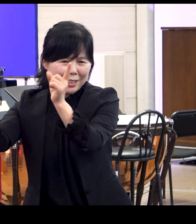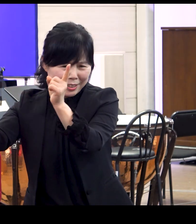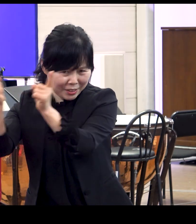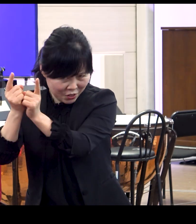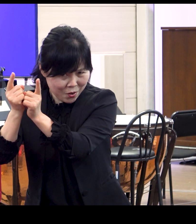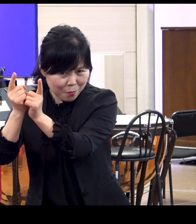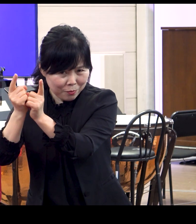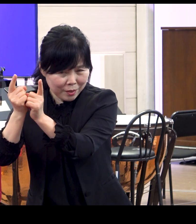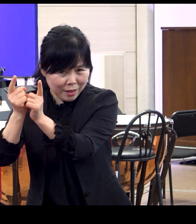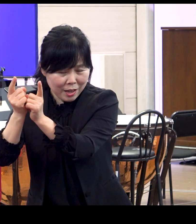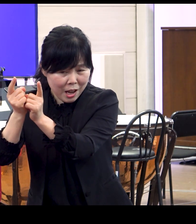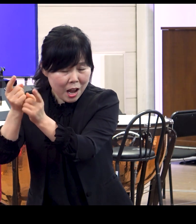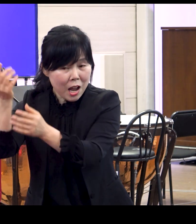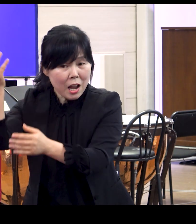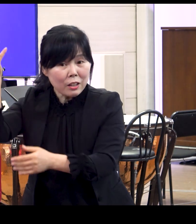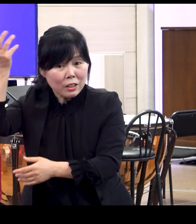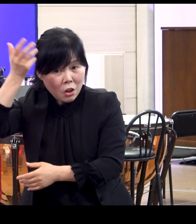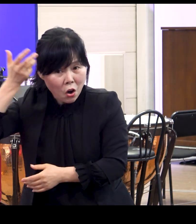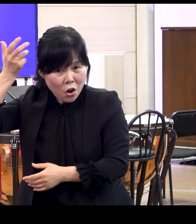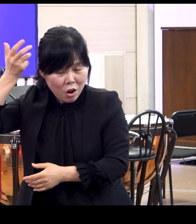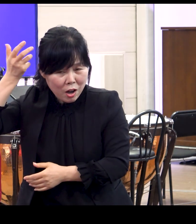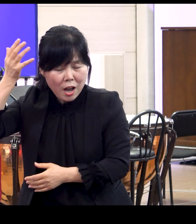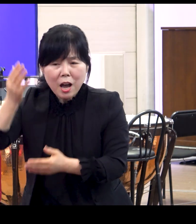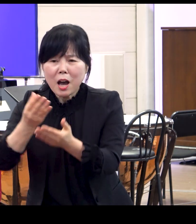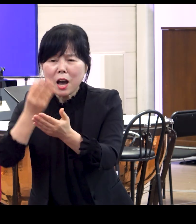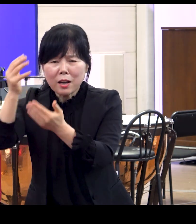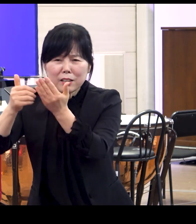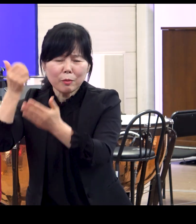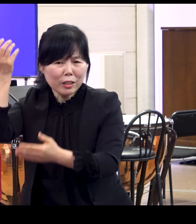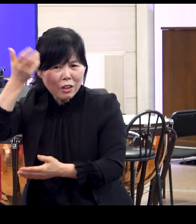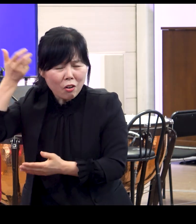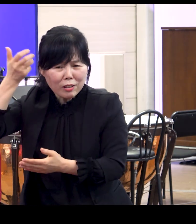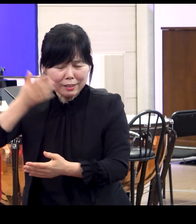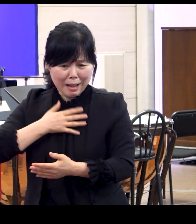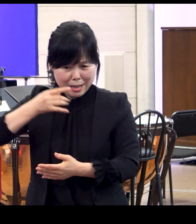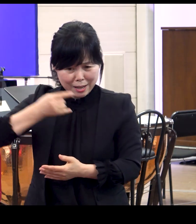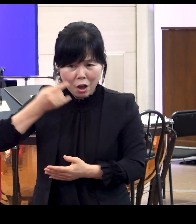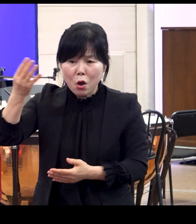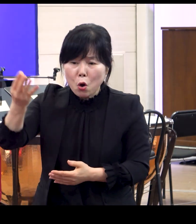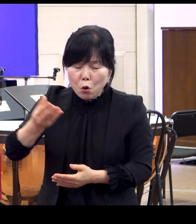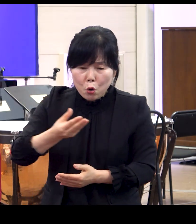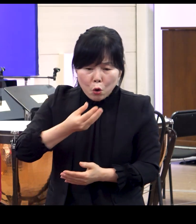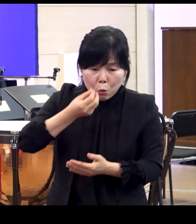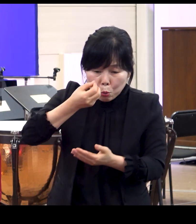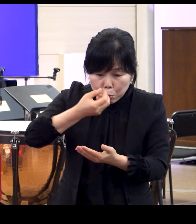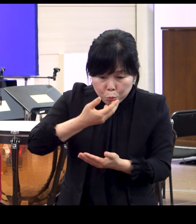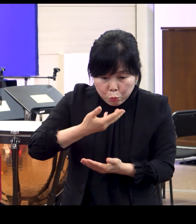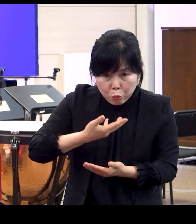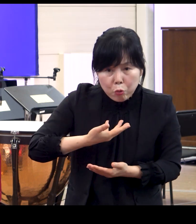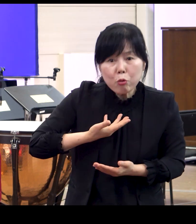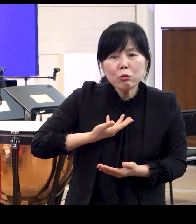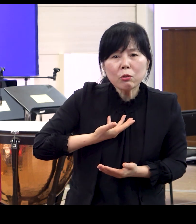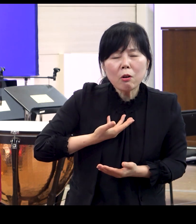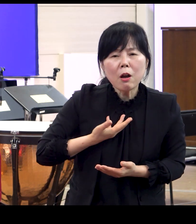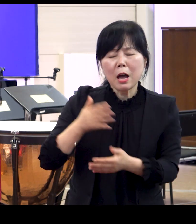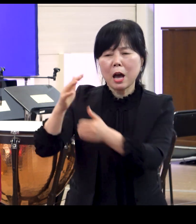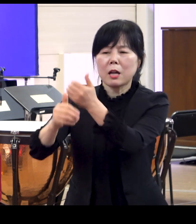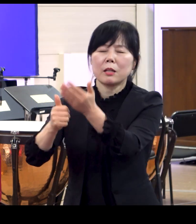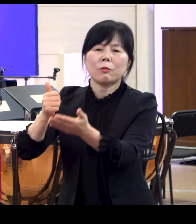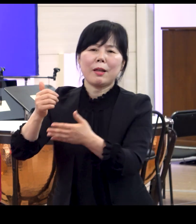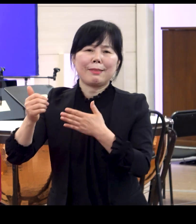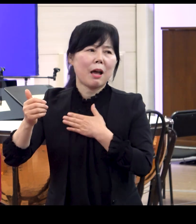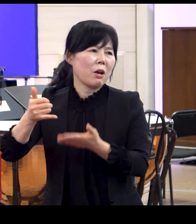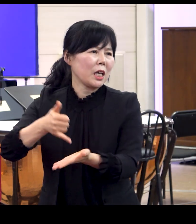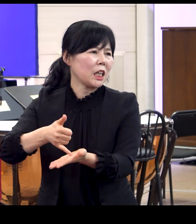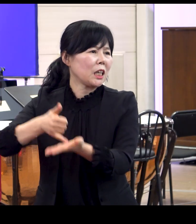하나님이 직접적으로 당신의 영을 나에게 부어주신 그런 관계, 즉